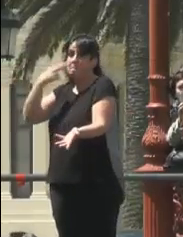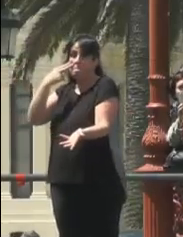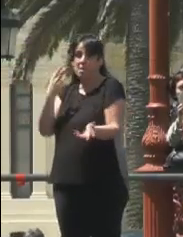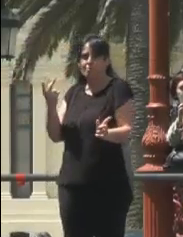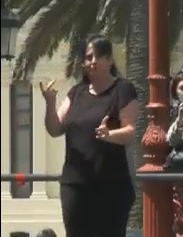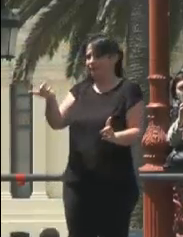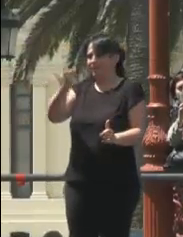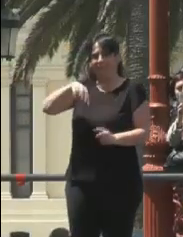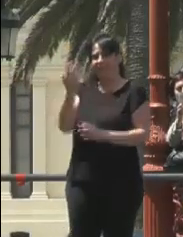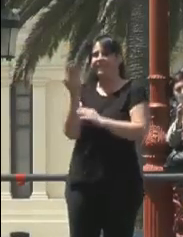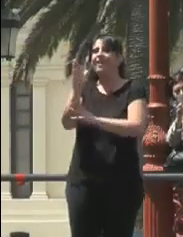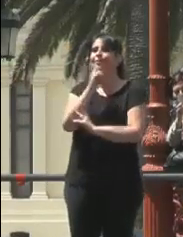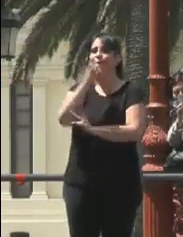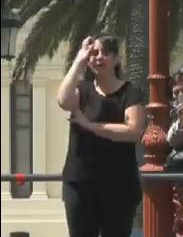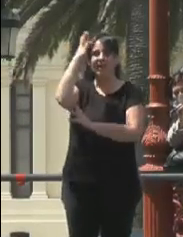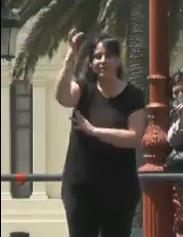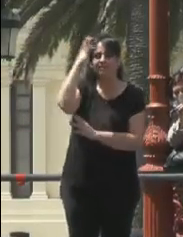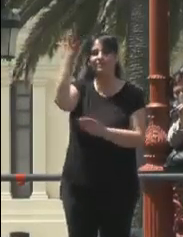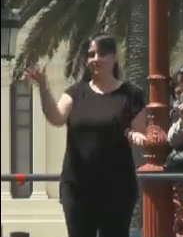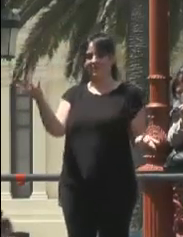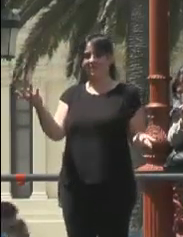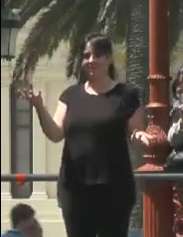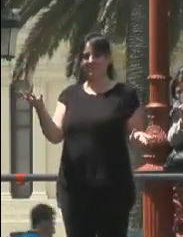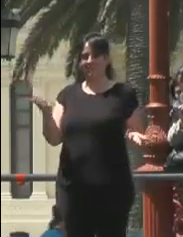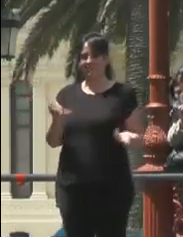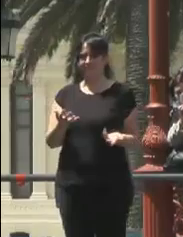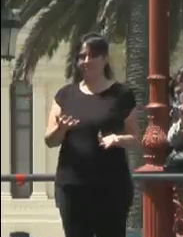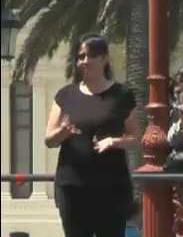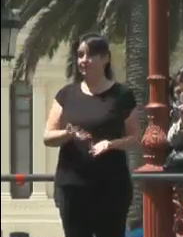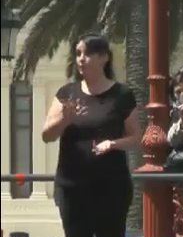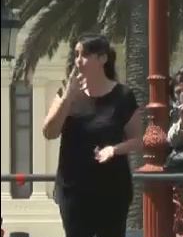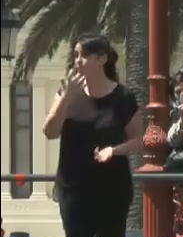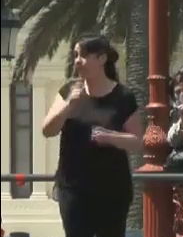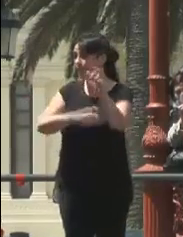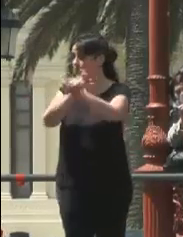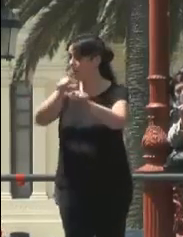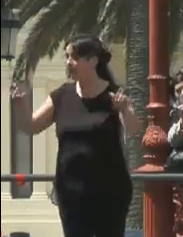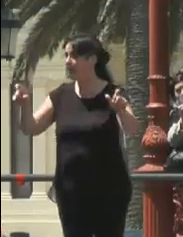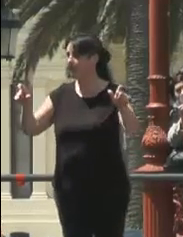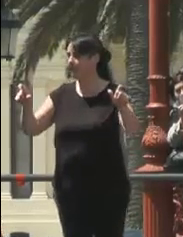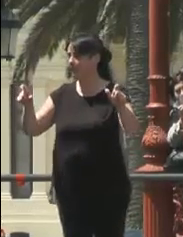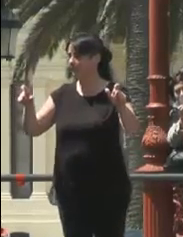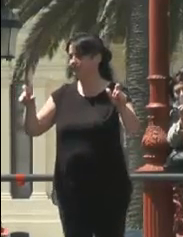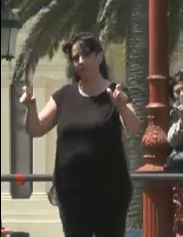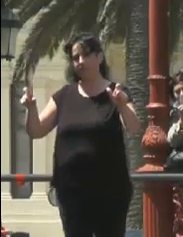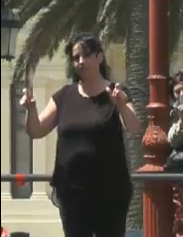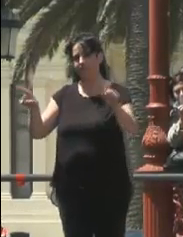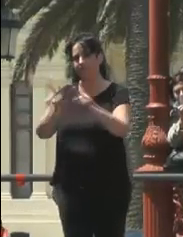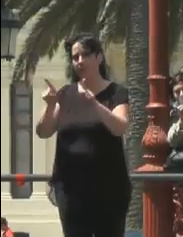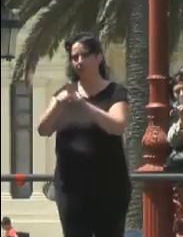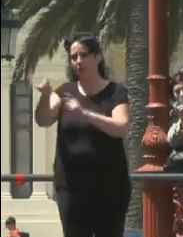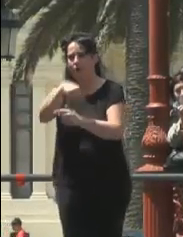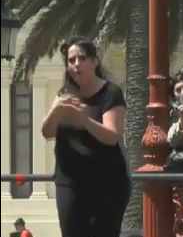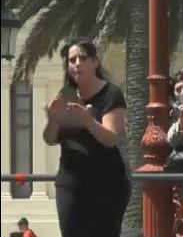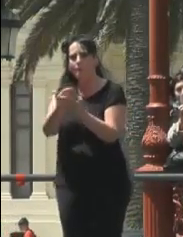de ilusión, una candidatura de esperanza. Solo hay que ver cómo es el clamor popular cuando nosotros y nosotras proponemos nuestras propuestas